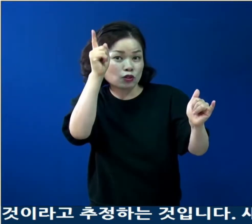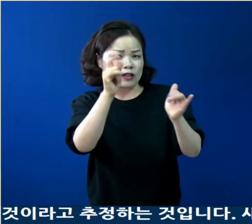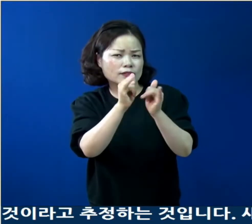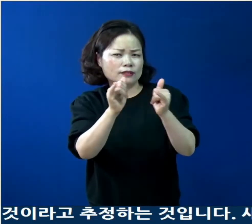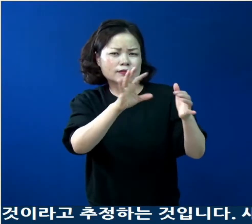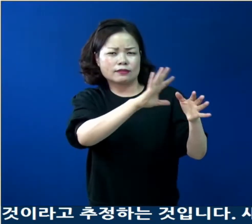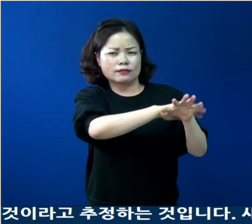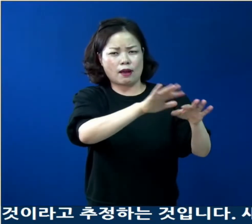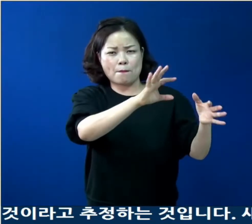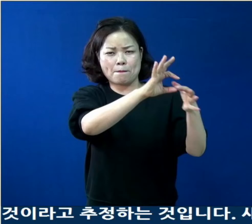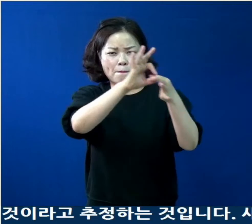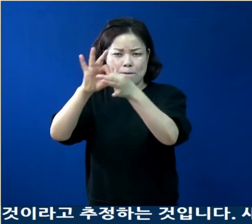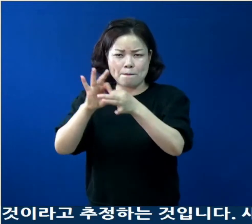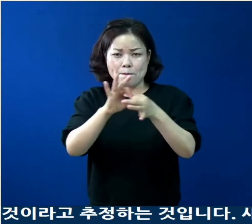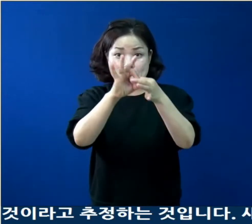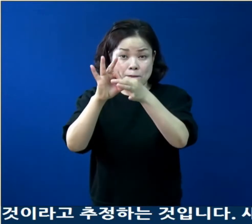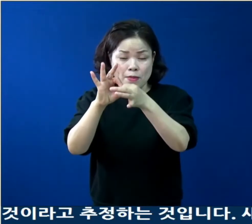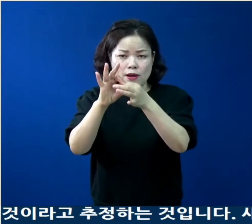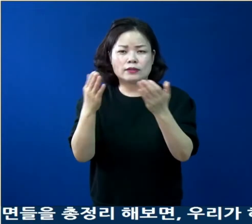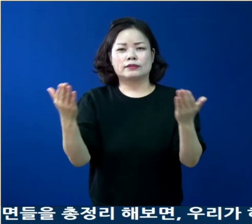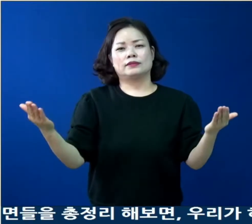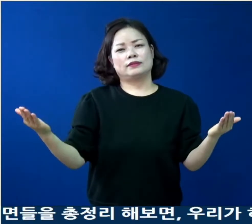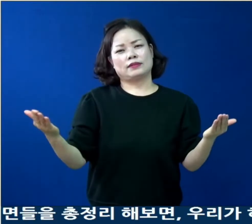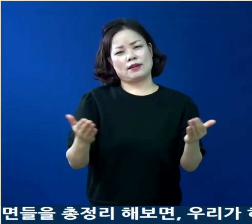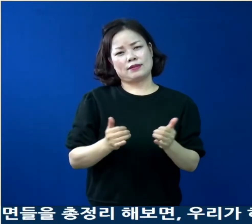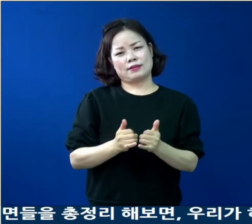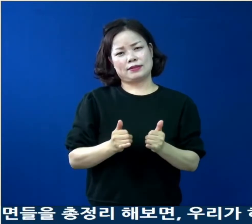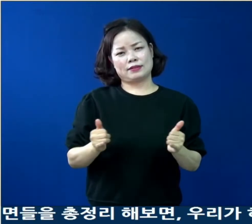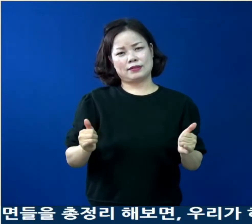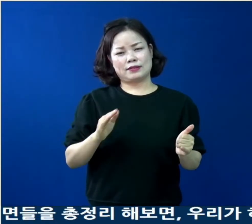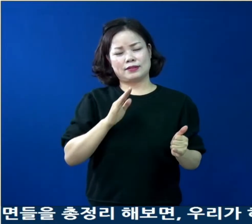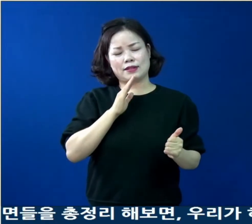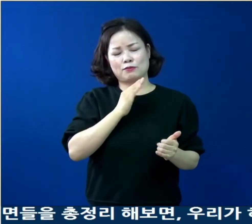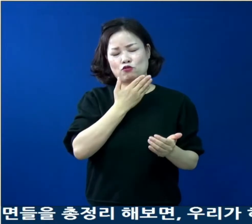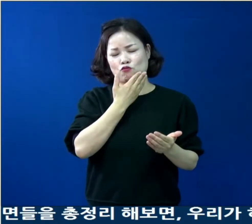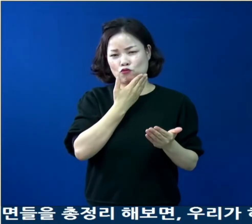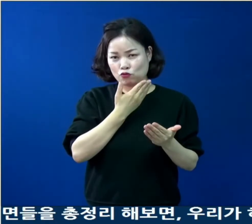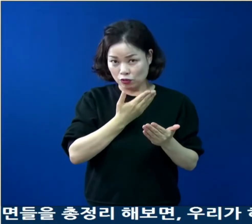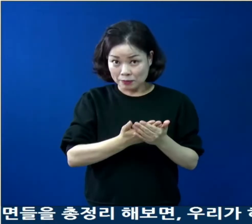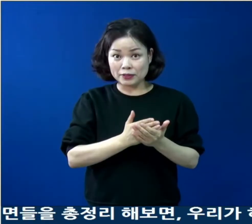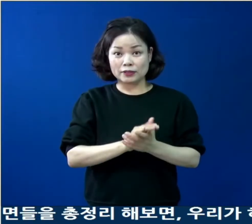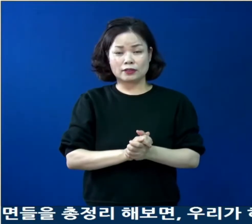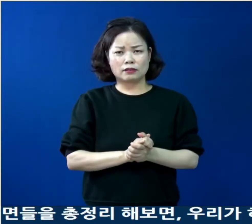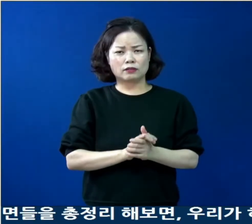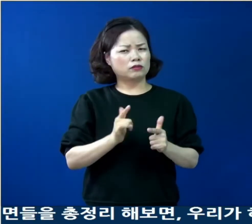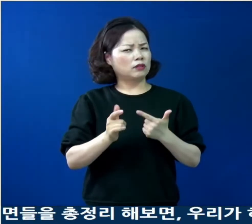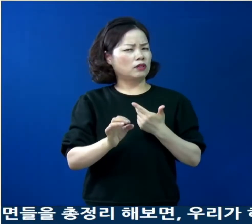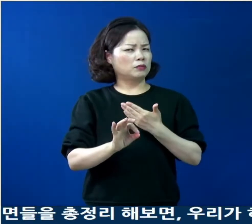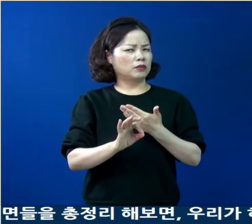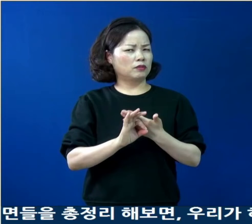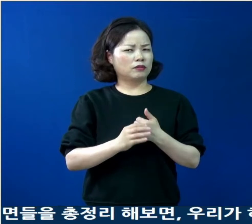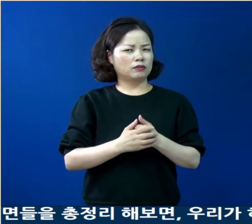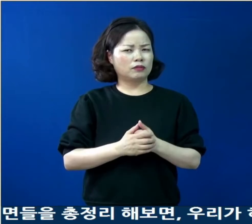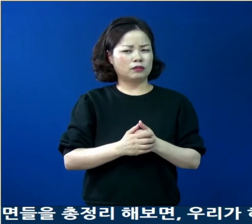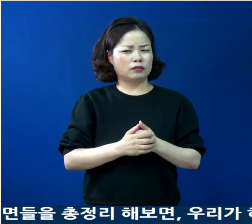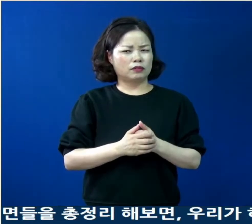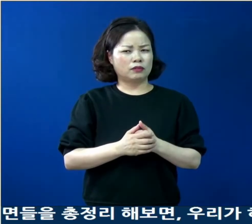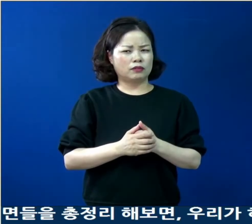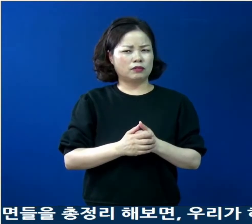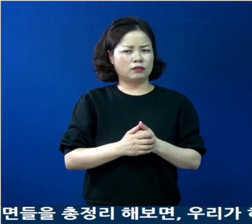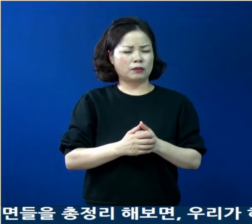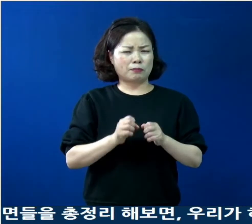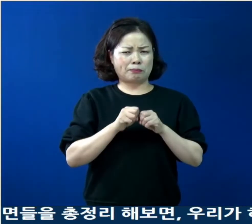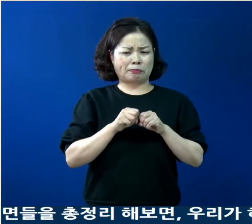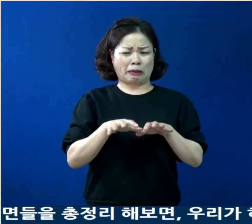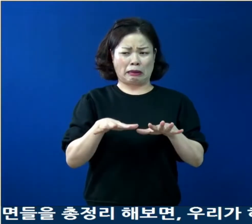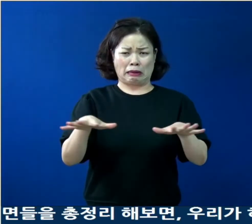잘 연결시키고, 이런 사역을 하시는 분들이 참 중요합니다. 안 그러면요 자꾸